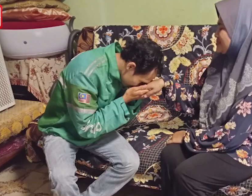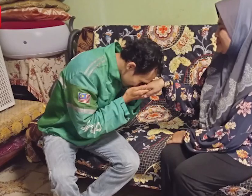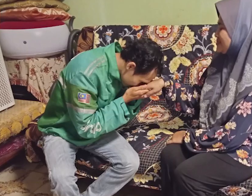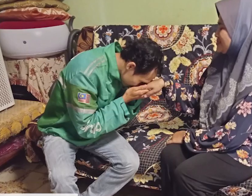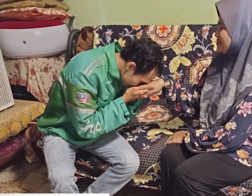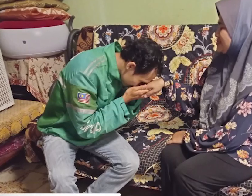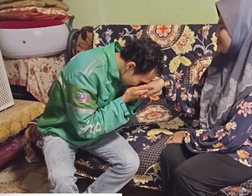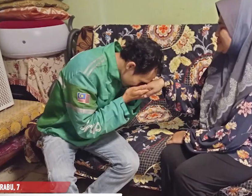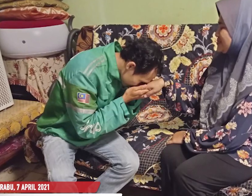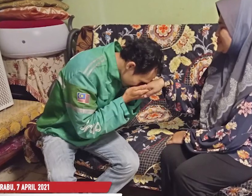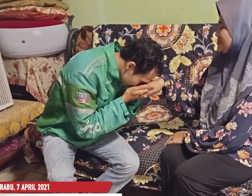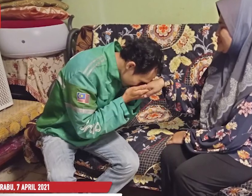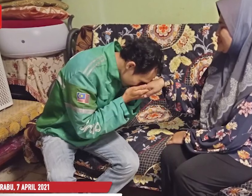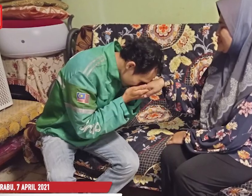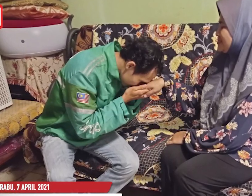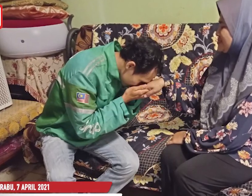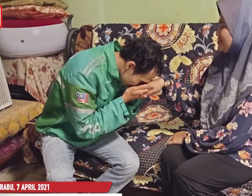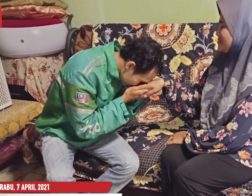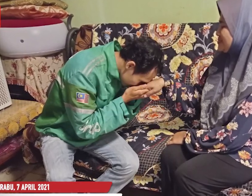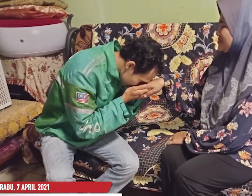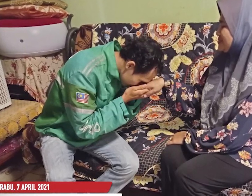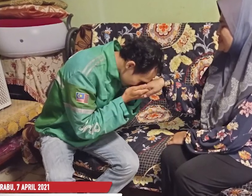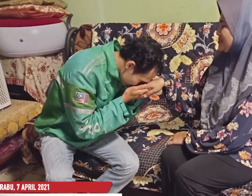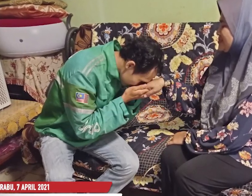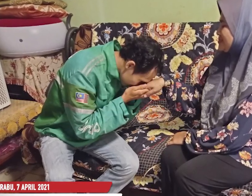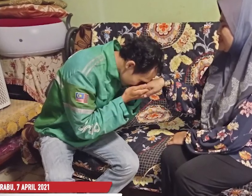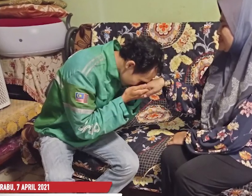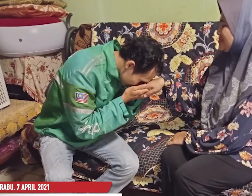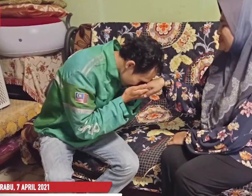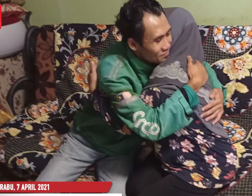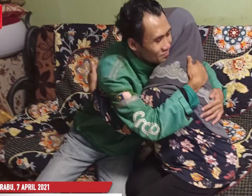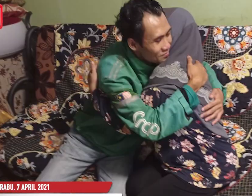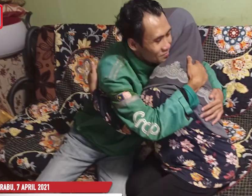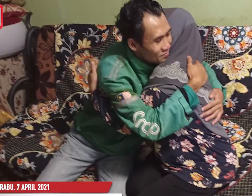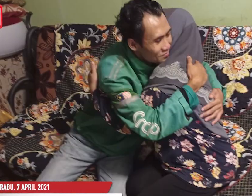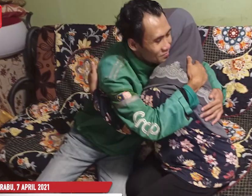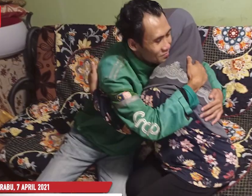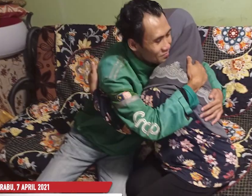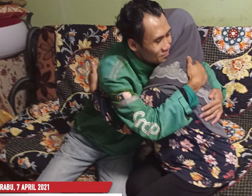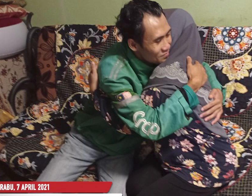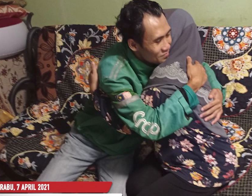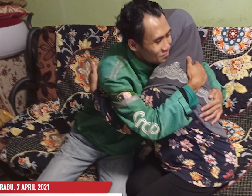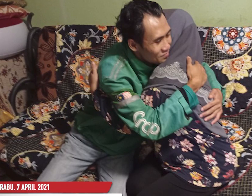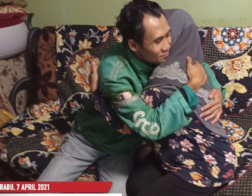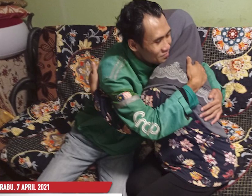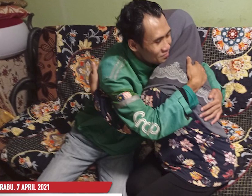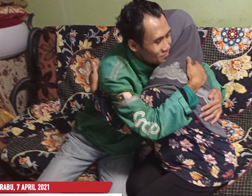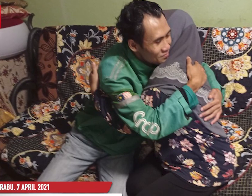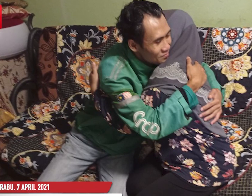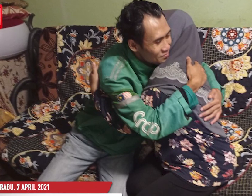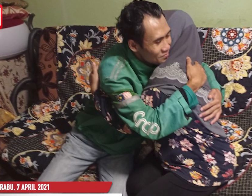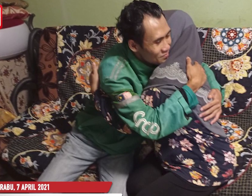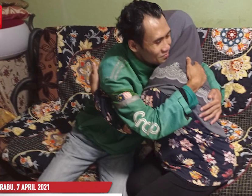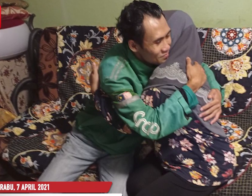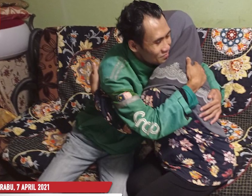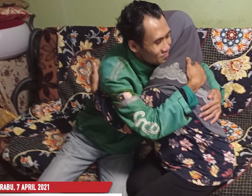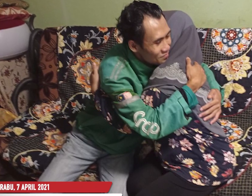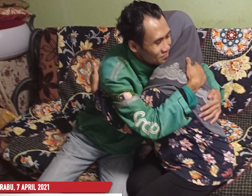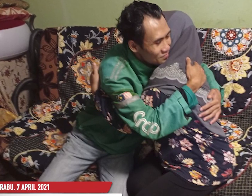Hai penguat semangat saya ialah Ibu Bapak Ibu Nur kamisah Maroon pashmina tahu juga mempunyai masalah pendengaran